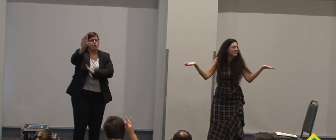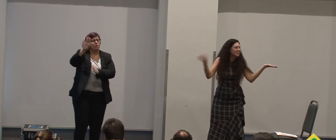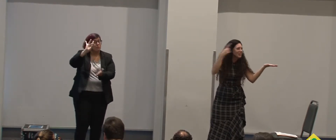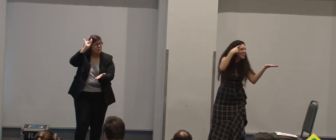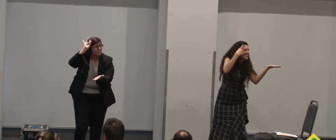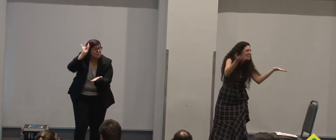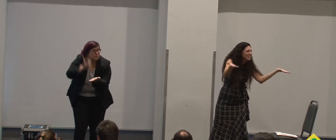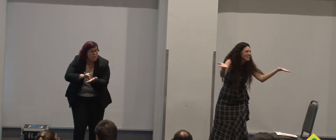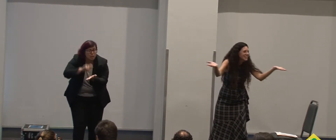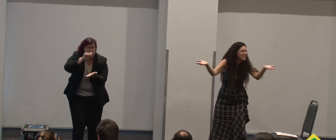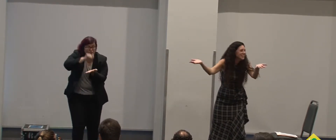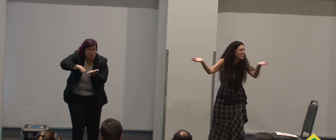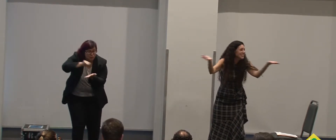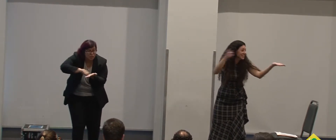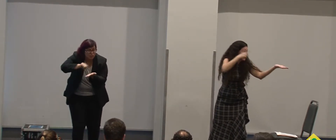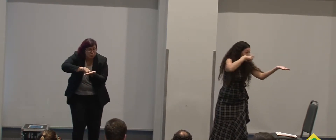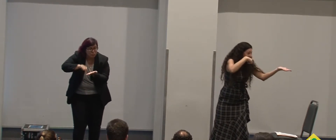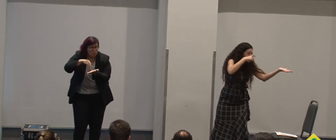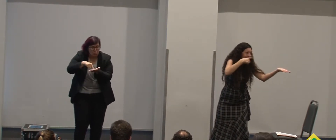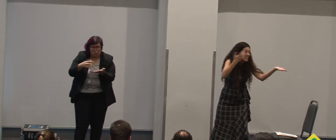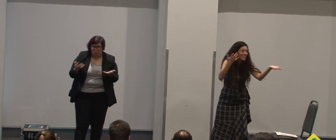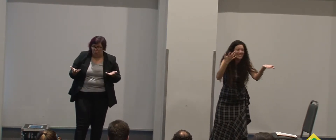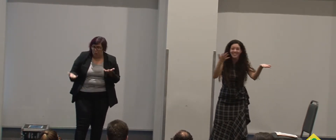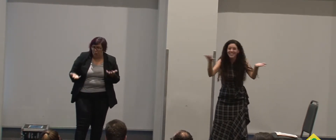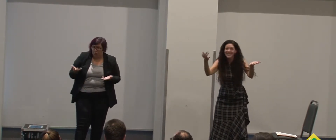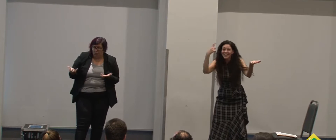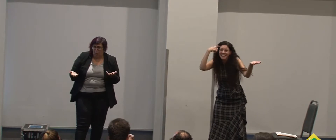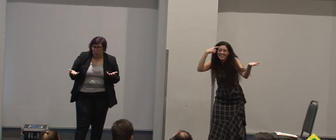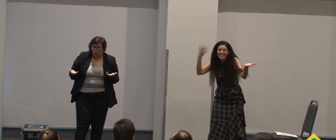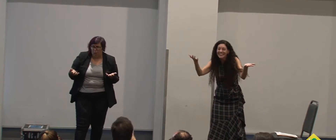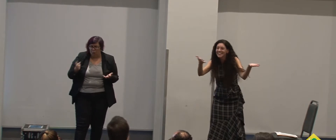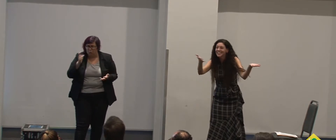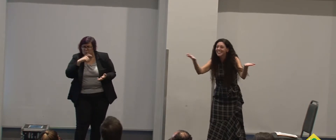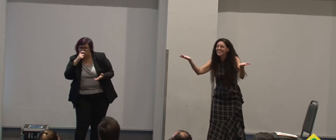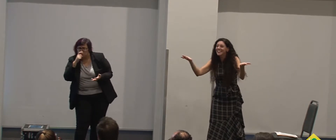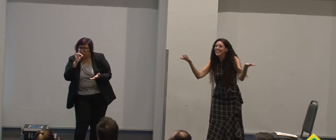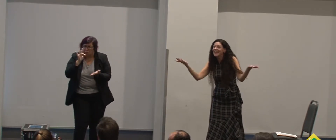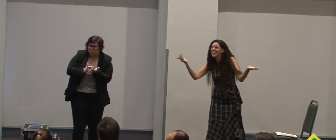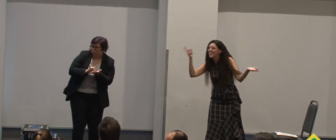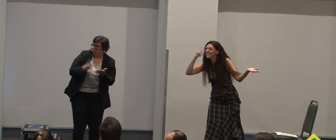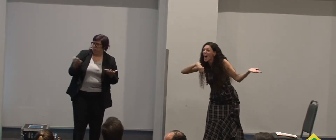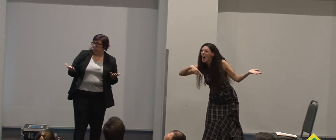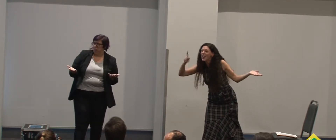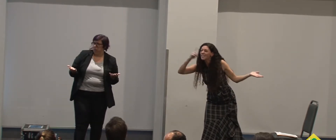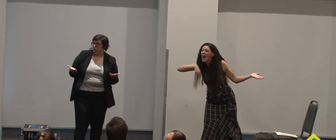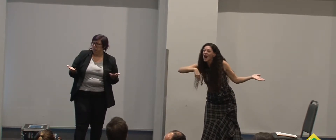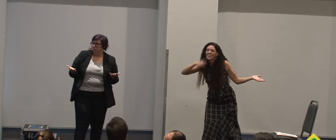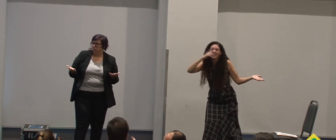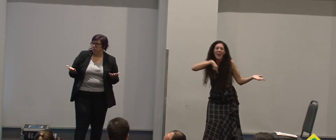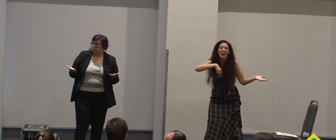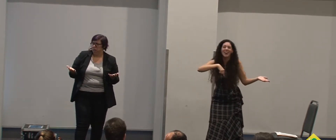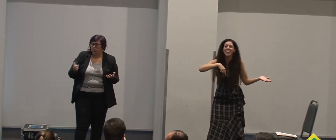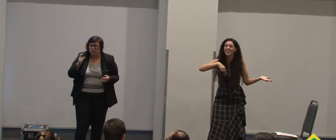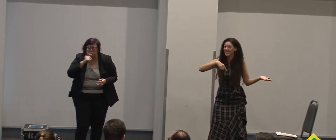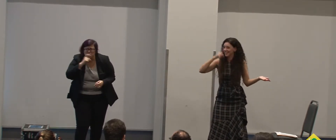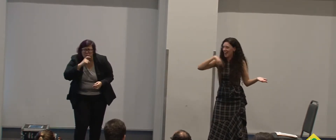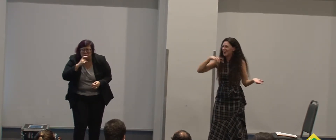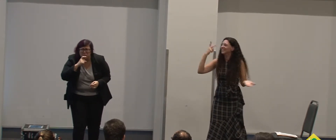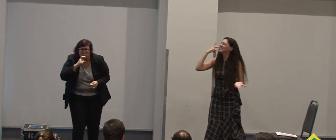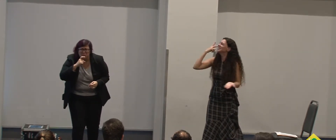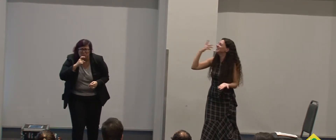Ajuda as crianças a crescer de verdade, a escrever? Vocês acham? Isso é mentira ou verdade? A língua escrita,